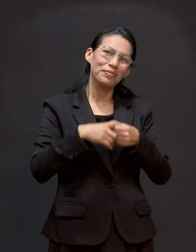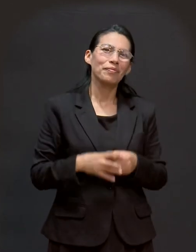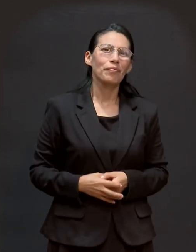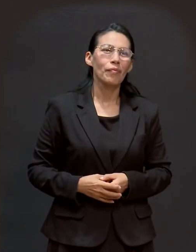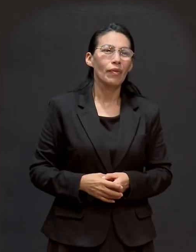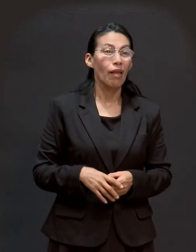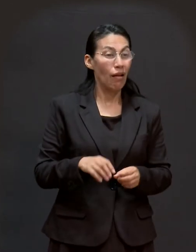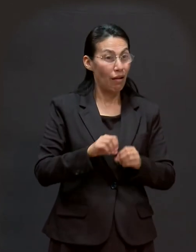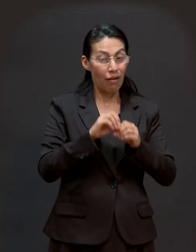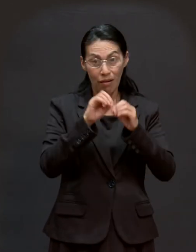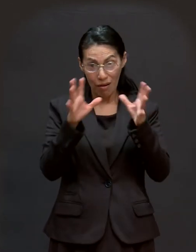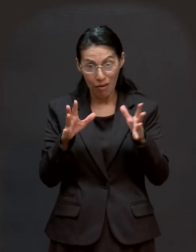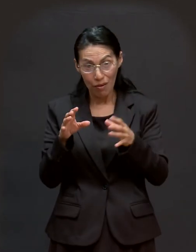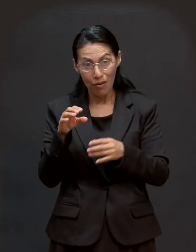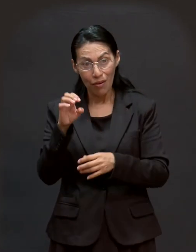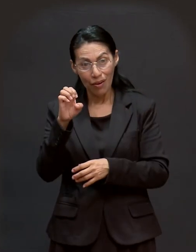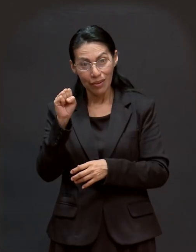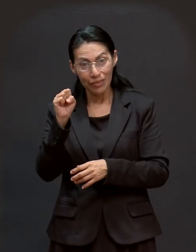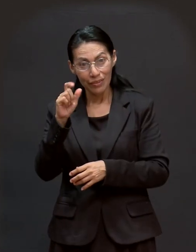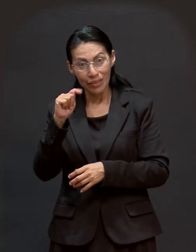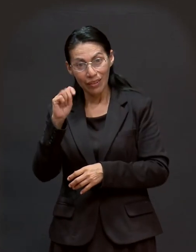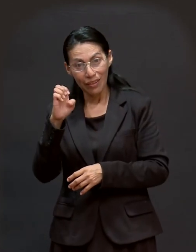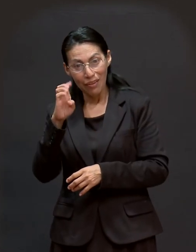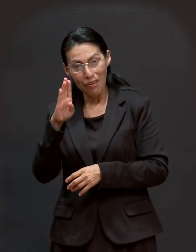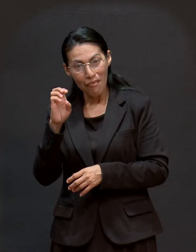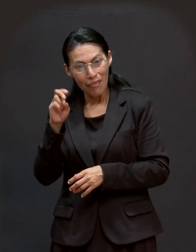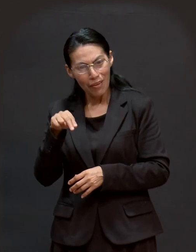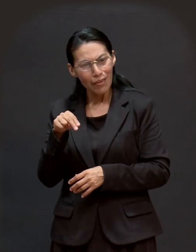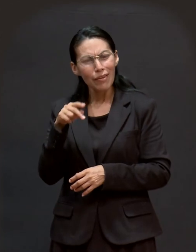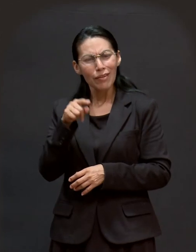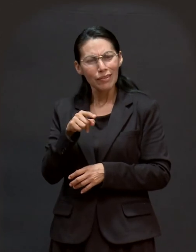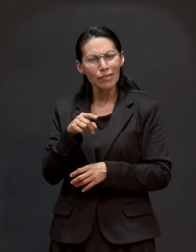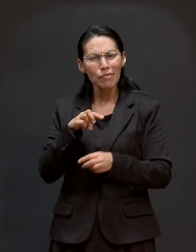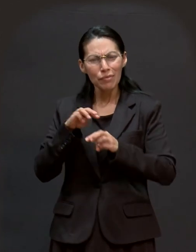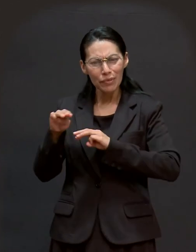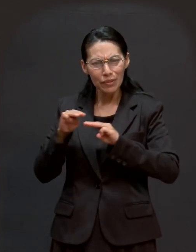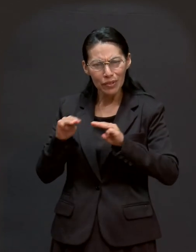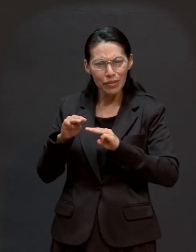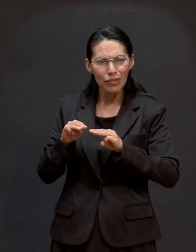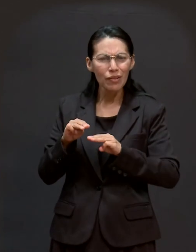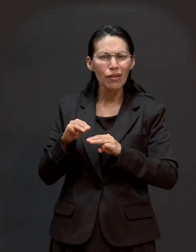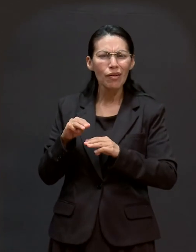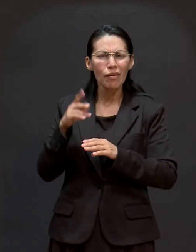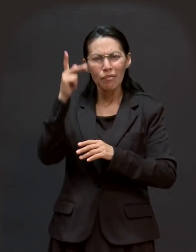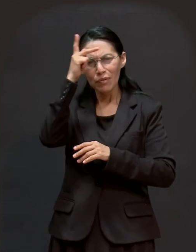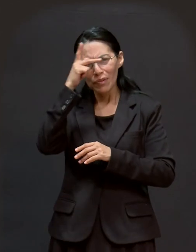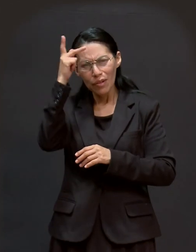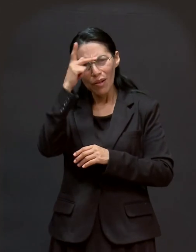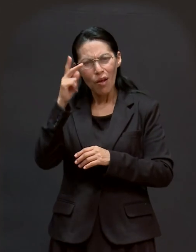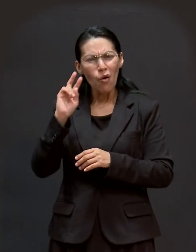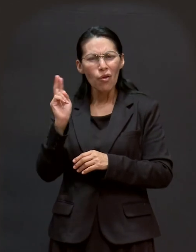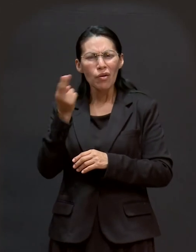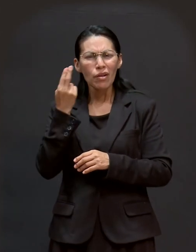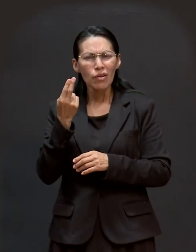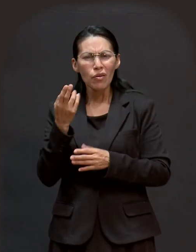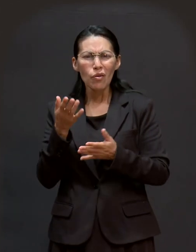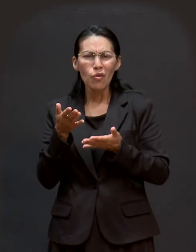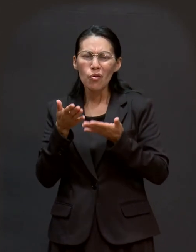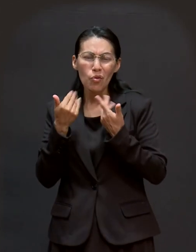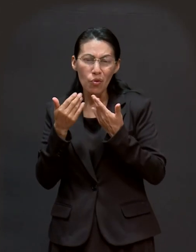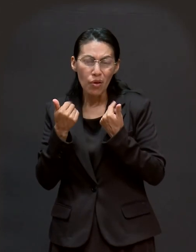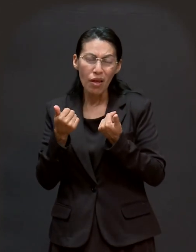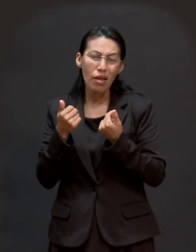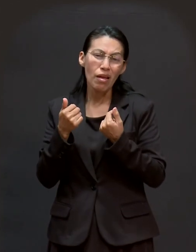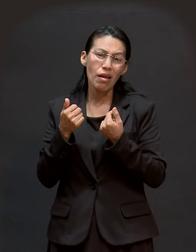que tú seas parte de ese grupo claro esteban este es un ministerio de capellanía para universidades donde